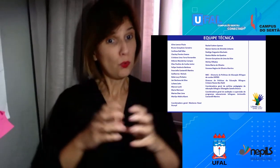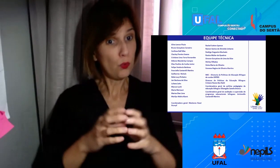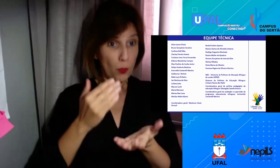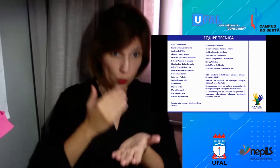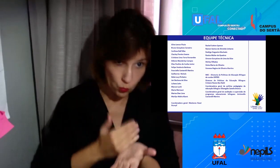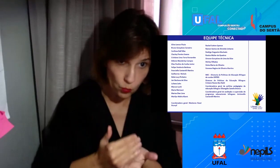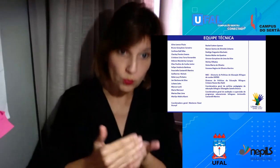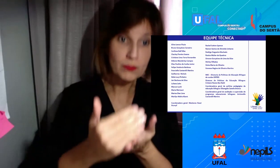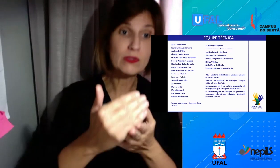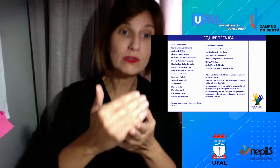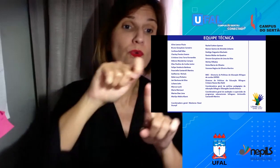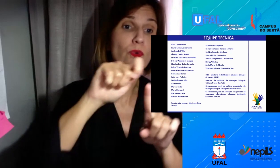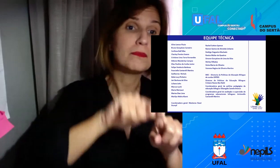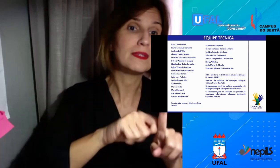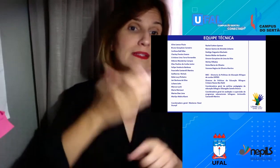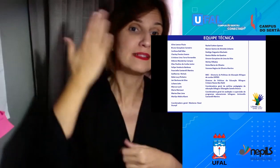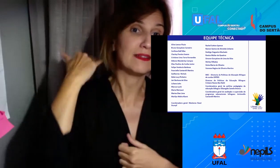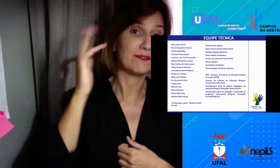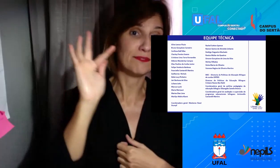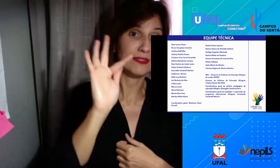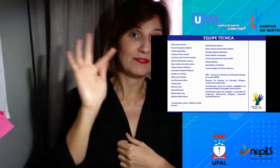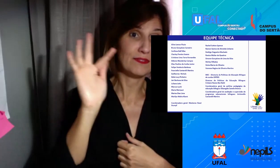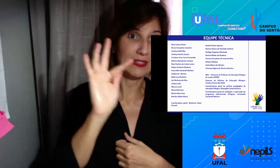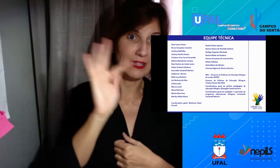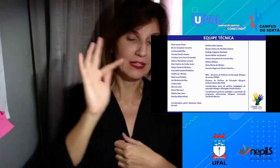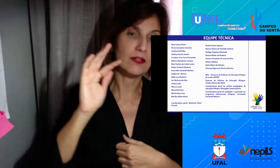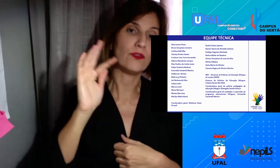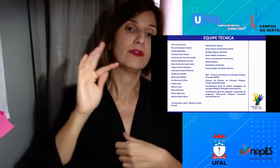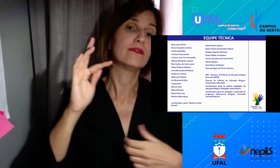Então, estivemos com elas no MEC,